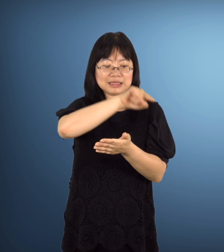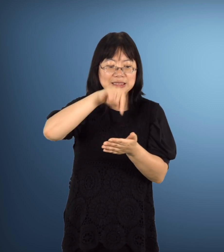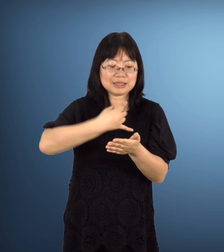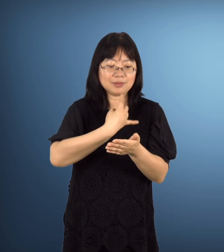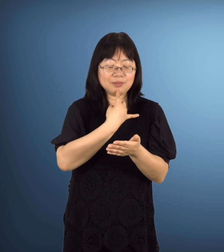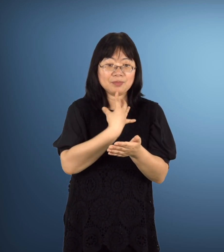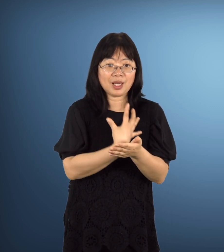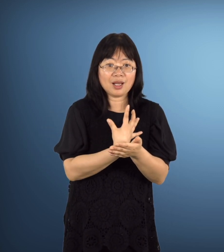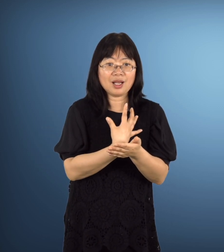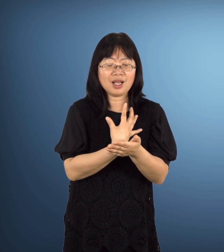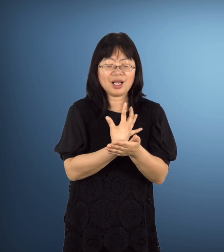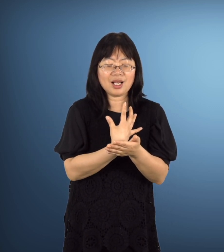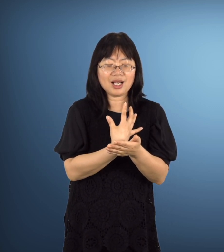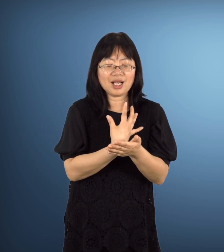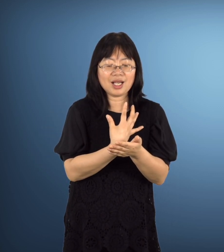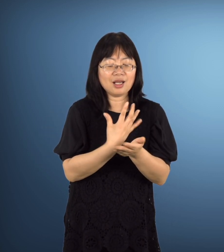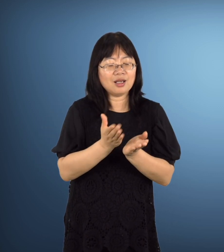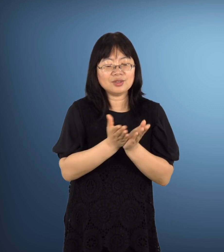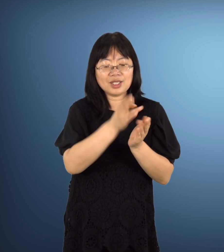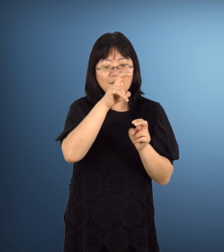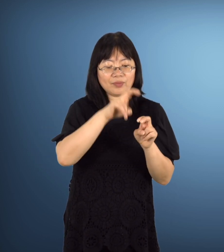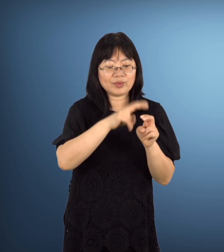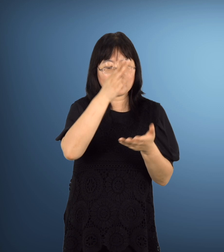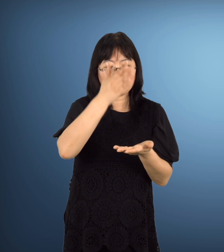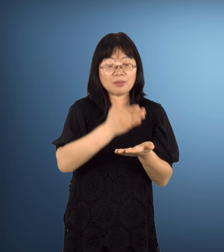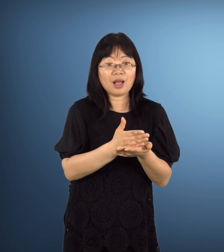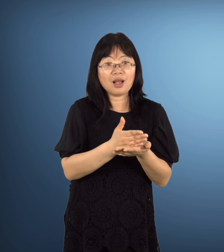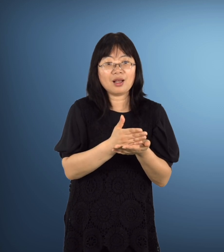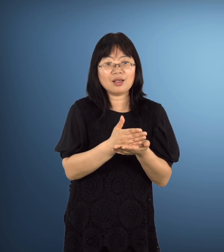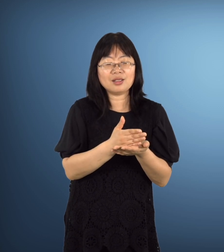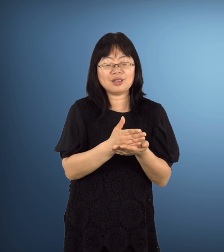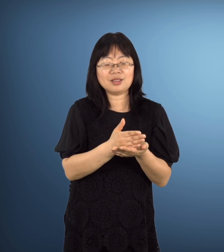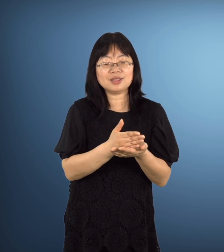우리끼리만의 유람선이 되지 말고